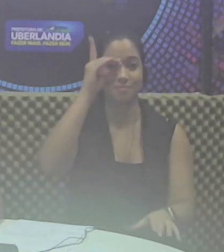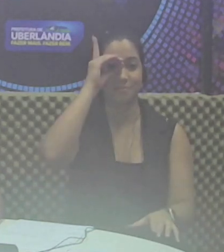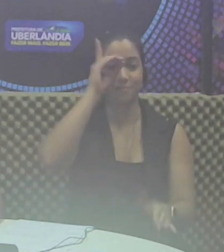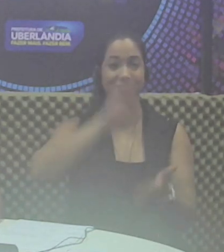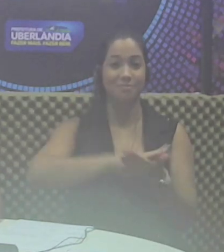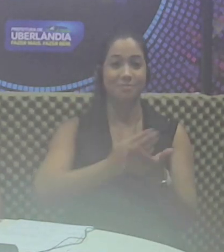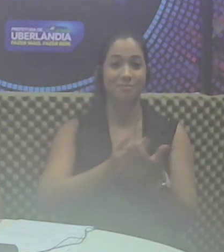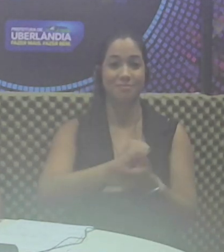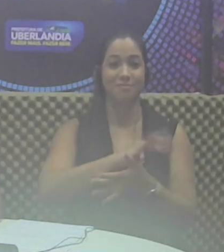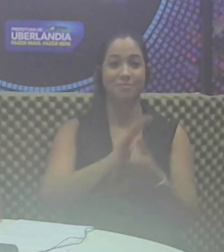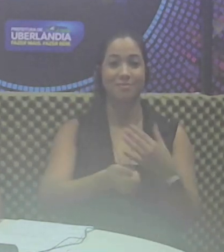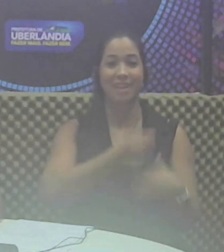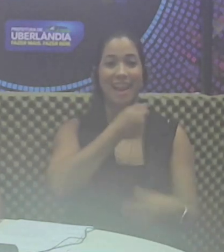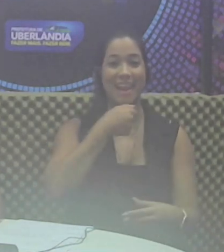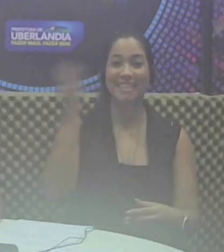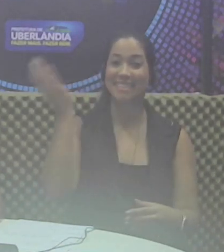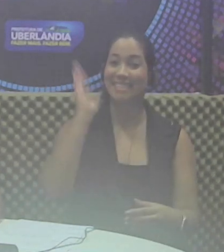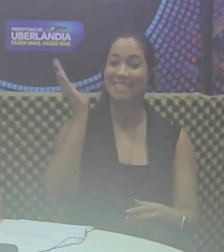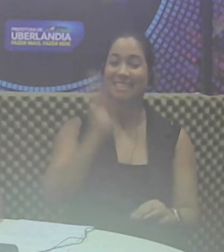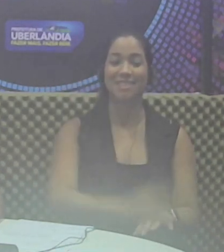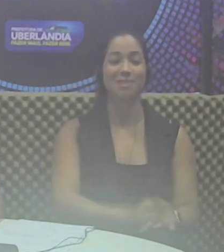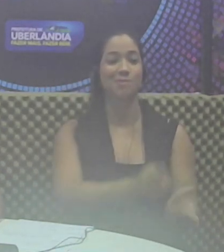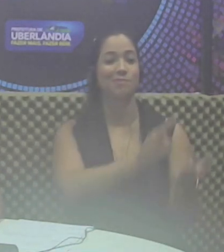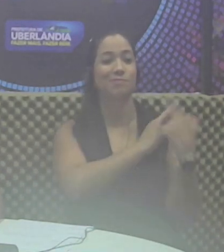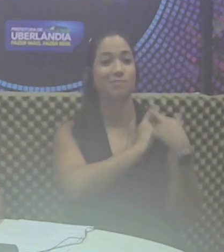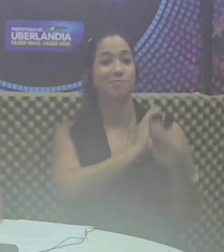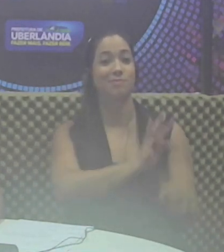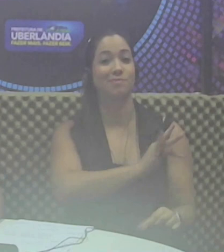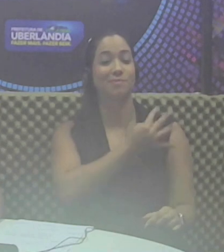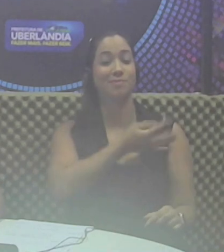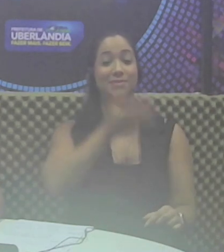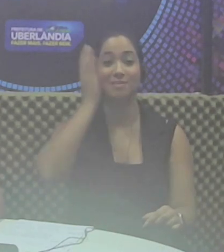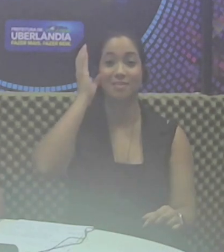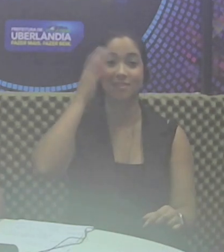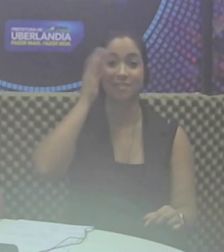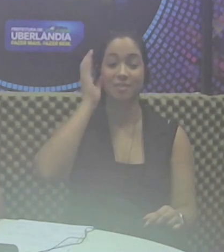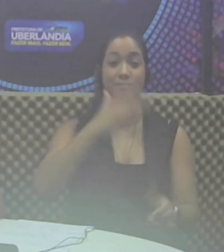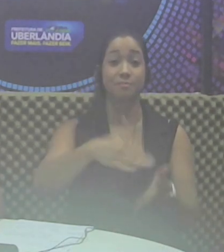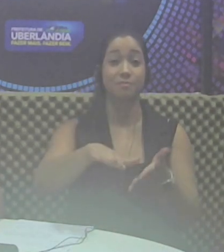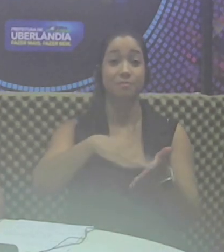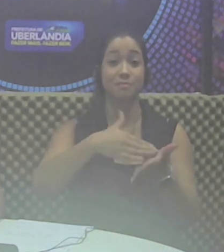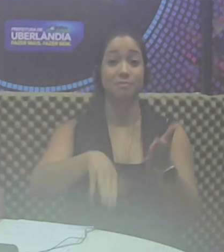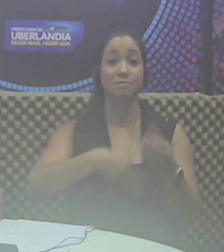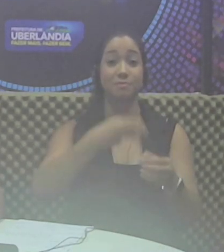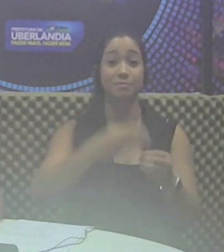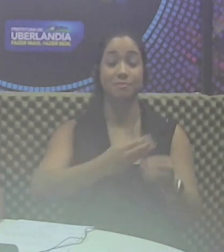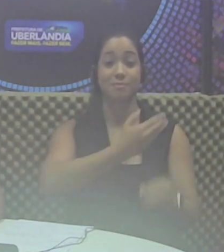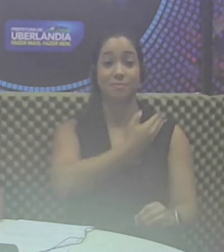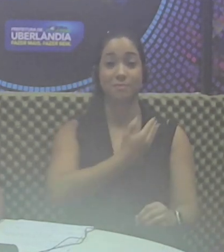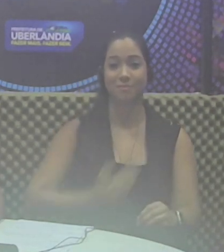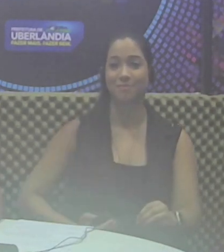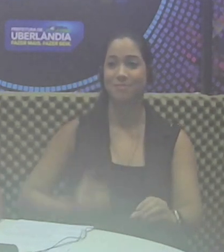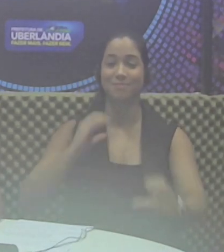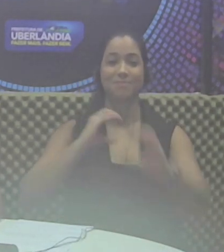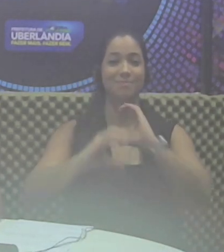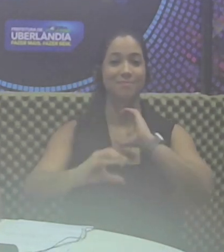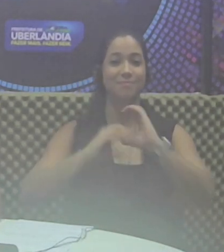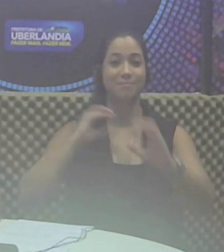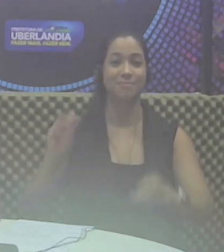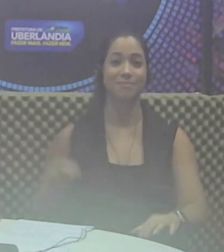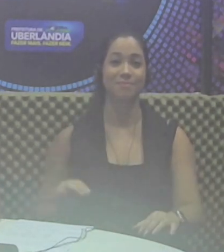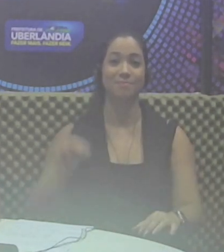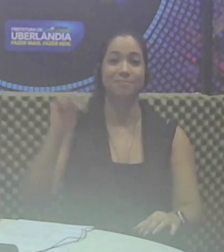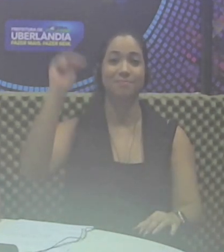Aires. Tradução em Libras, Amanda Valentim. Responsável técnico, Cristiano Silva. Secretário Municipal de Governo e